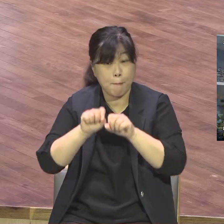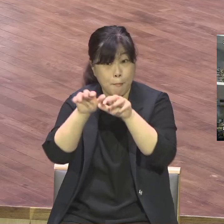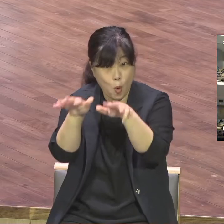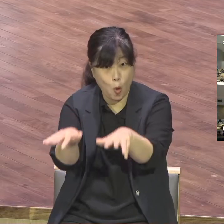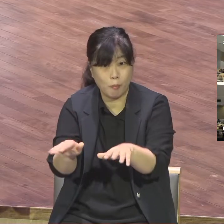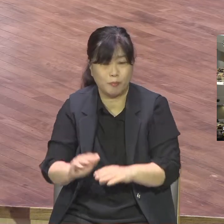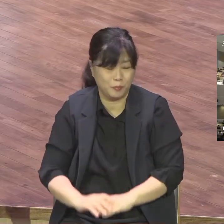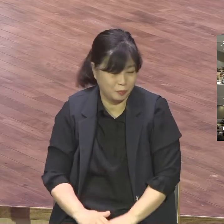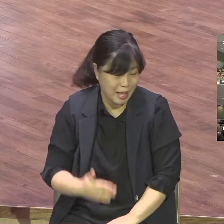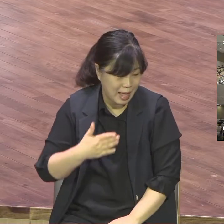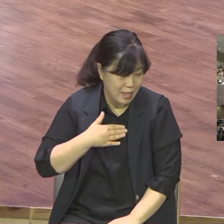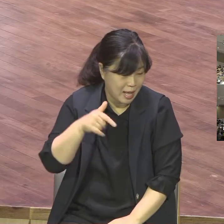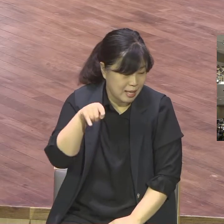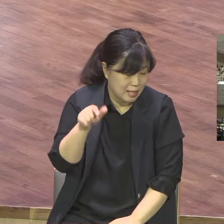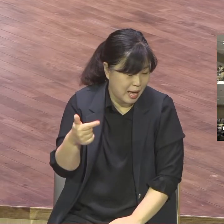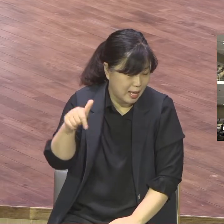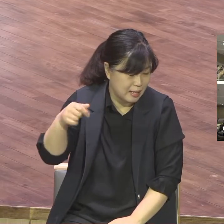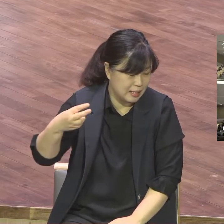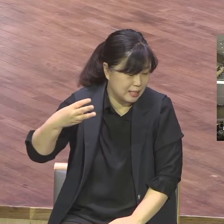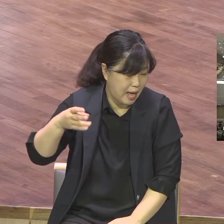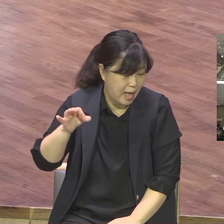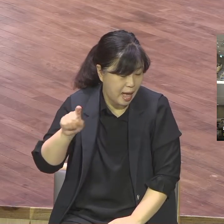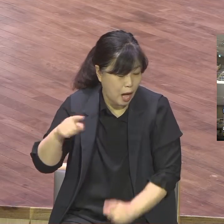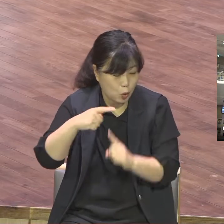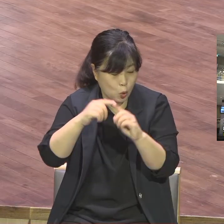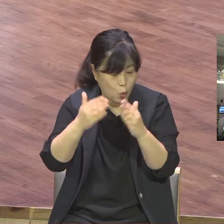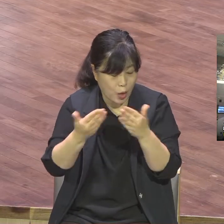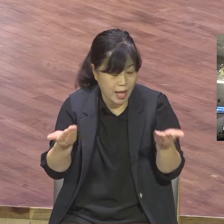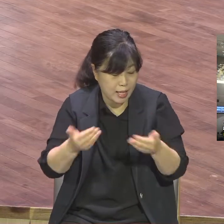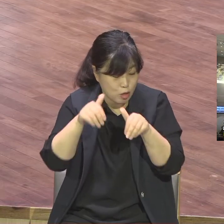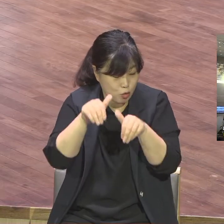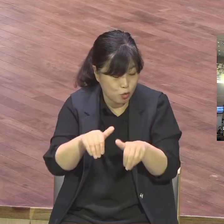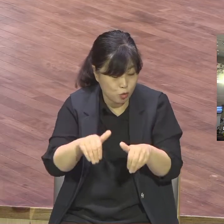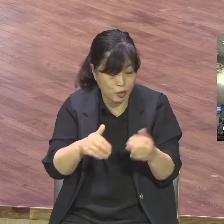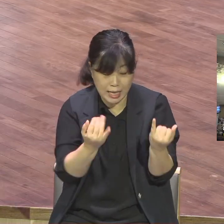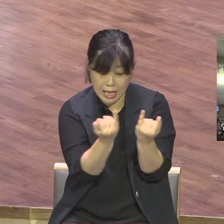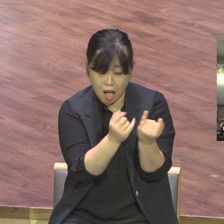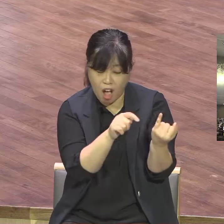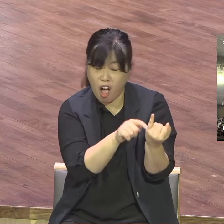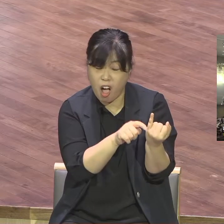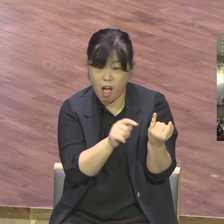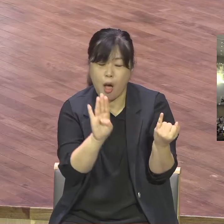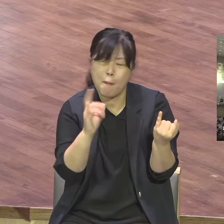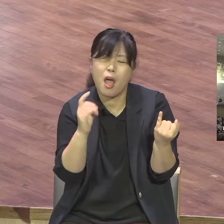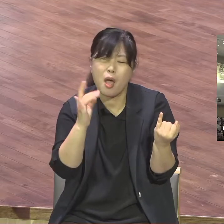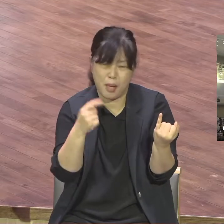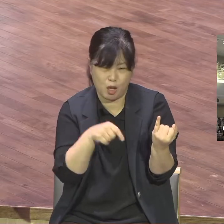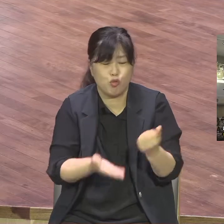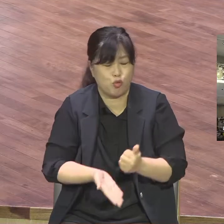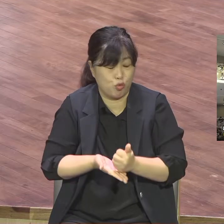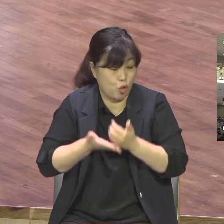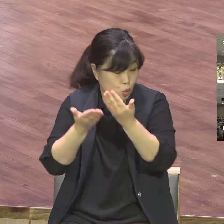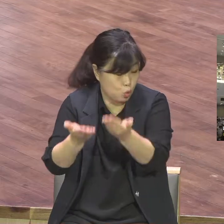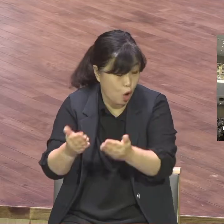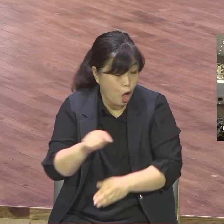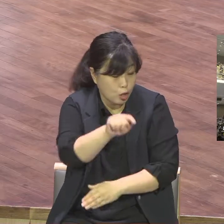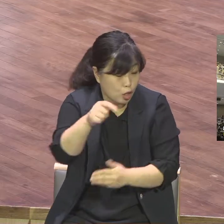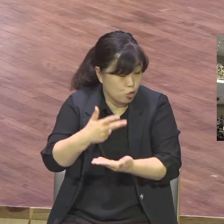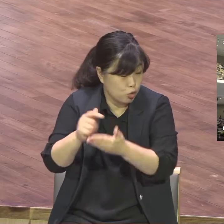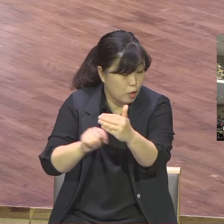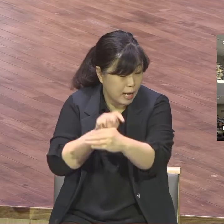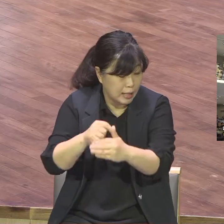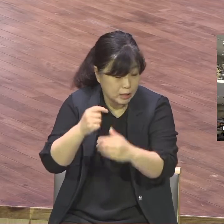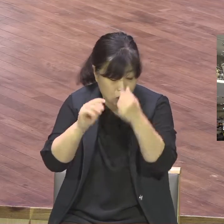내가 갱그레아 교회의 일꾼으로 있는 우리 자매 베베를 너에게 추천하노니 너희는 주 안에서